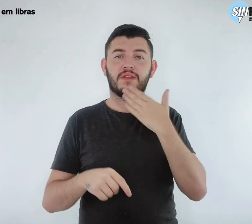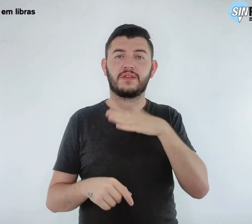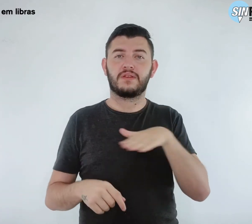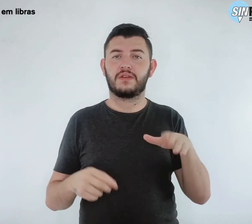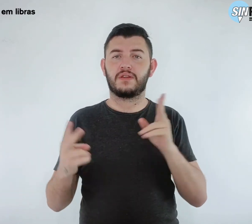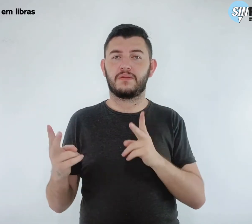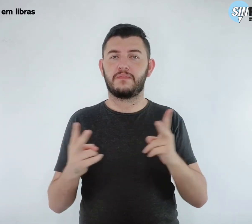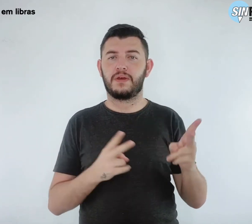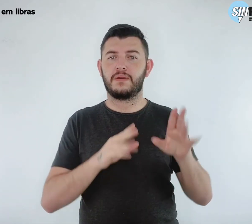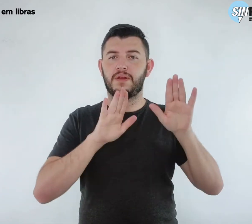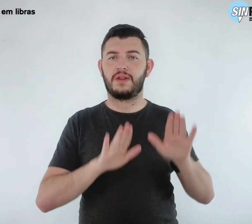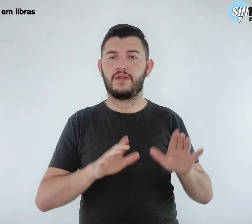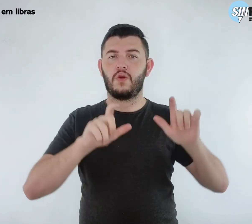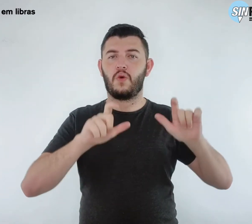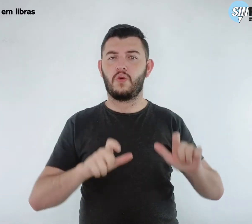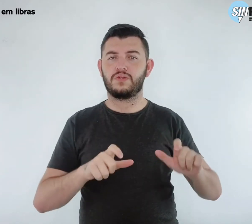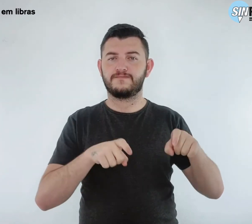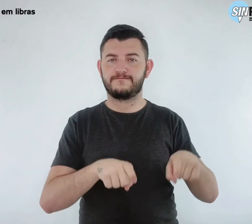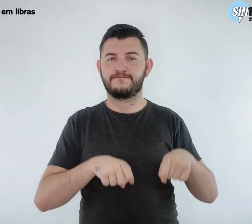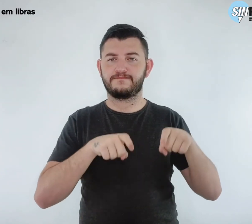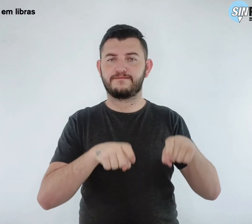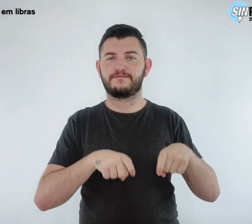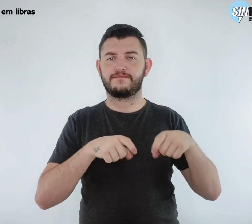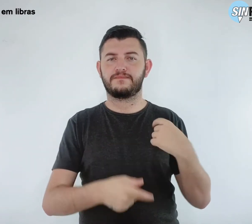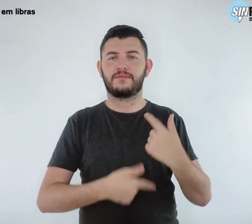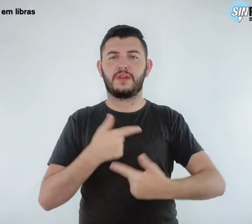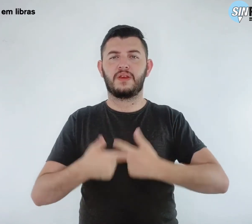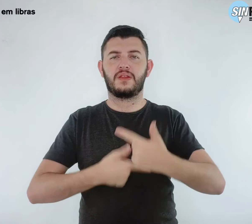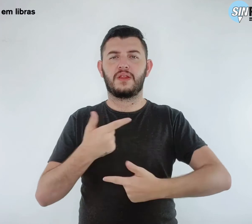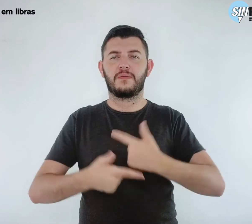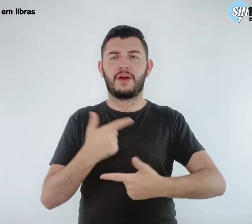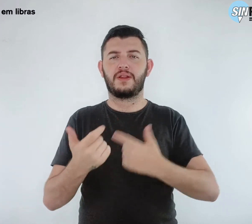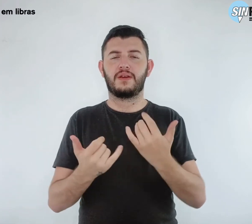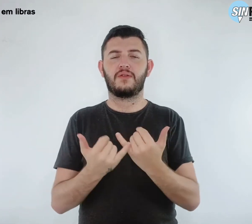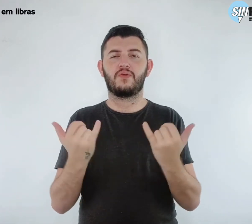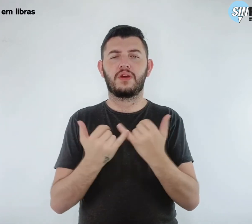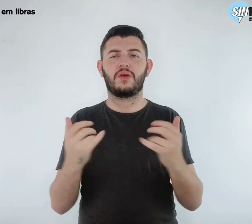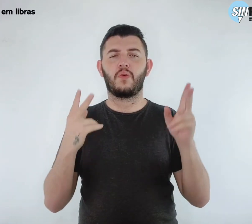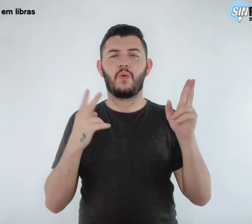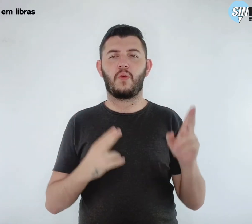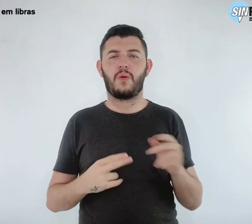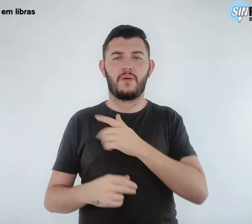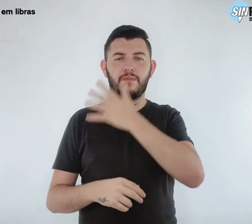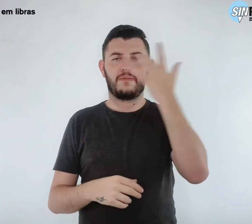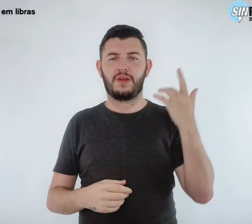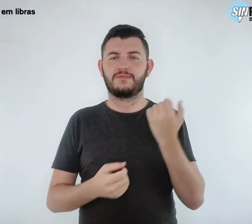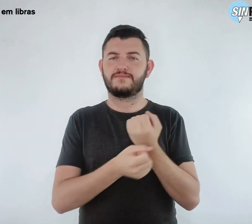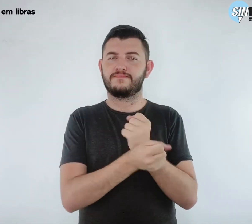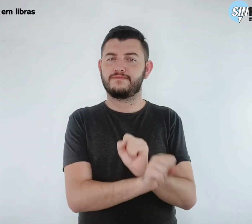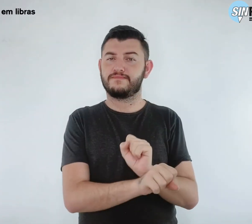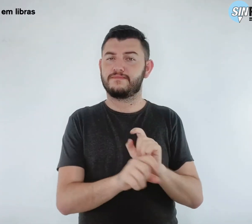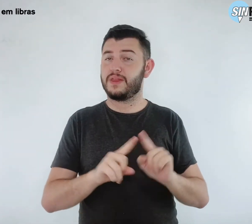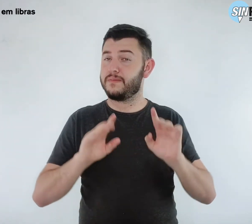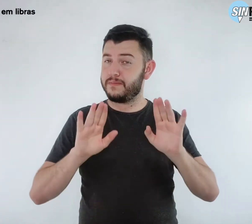então, permaneceram nas fazendas, trabalhando como se fossem escravizados. Na prática,